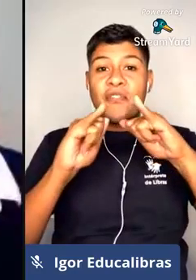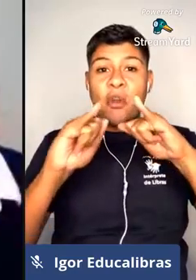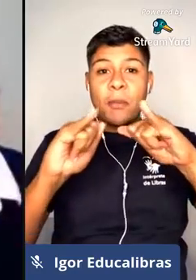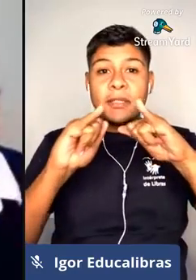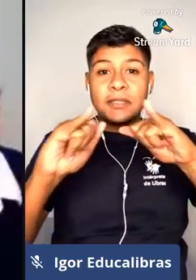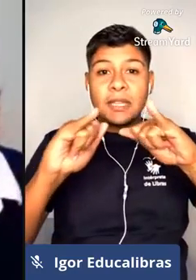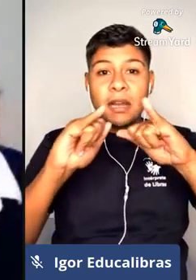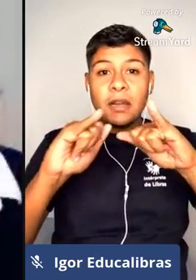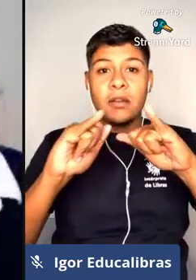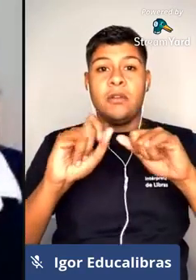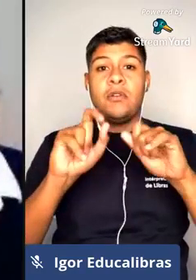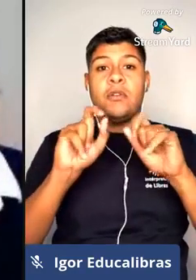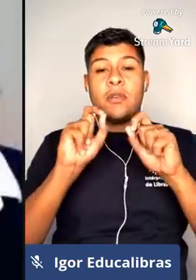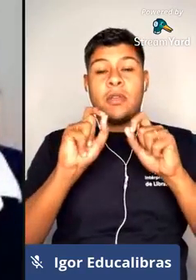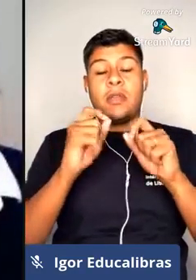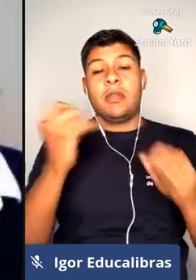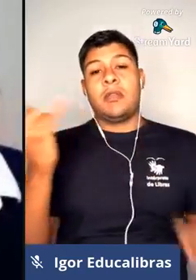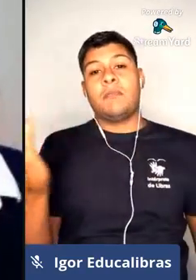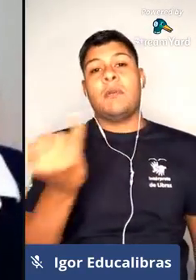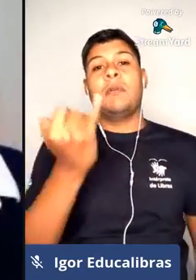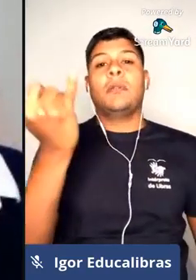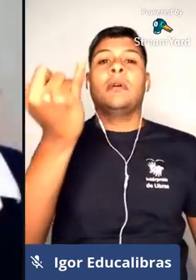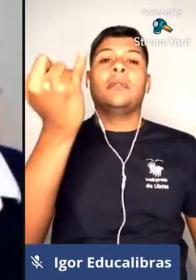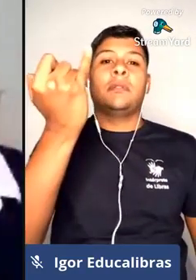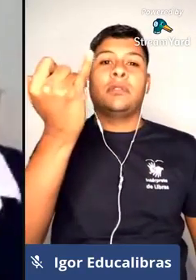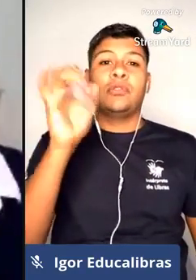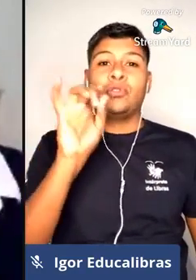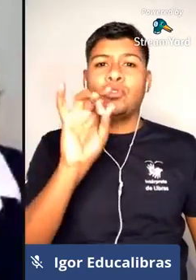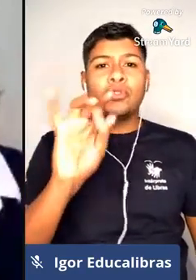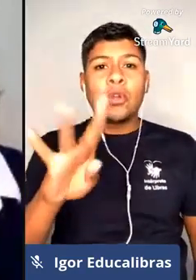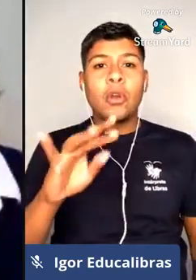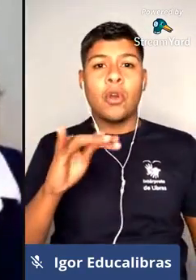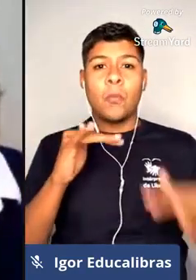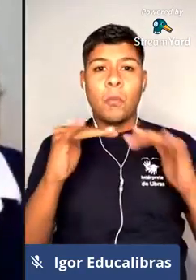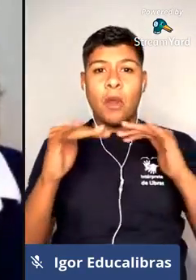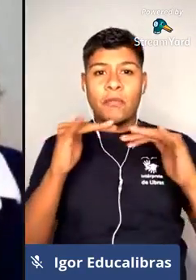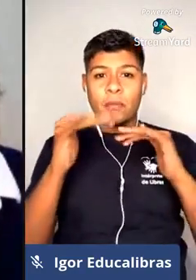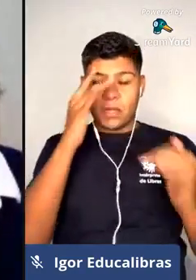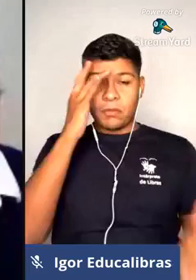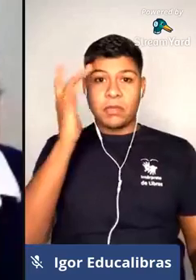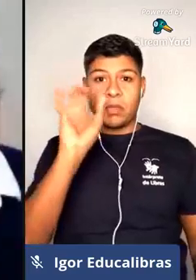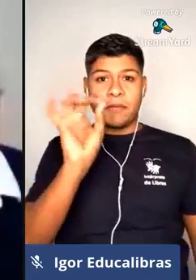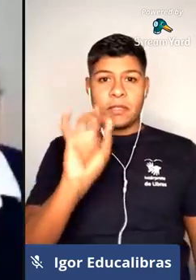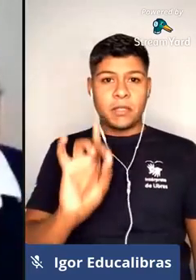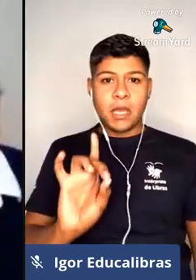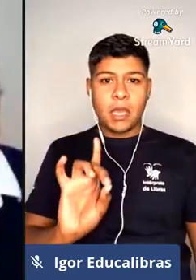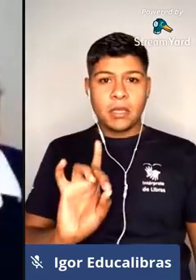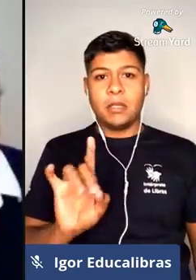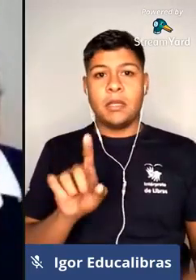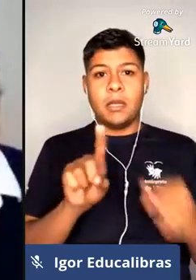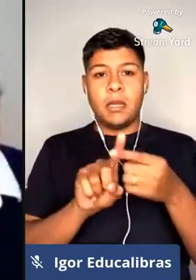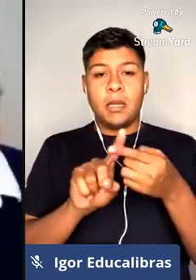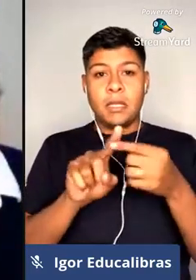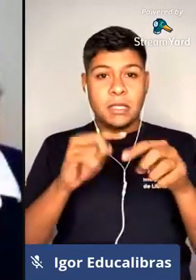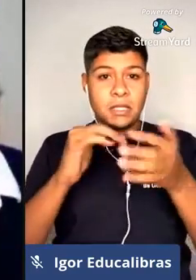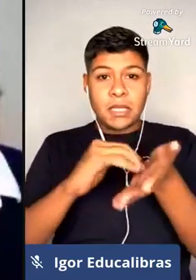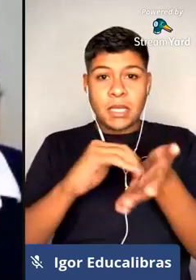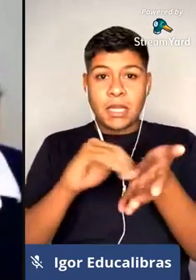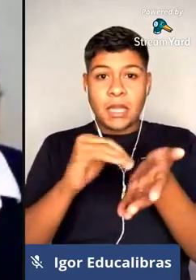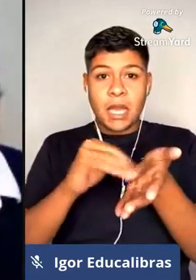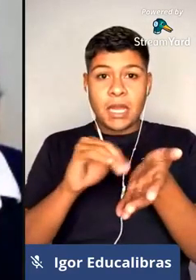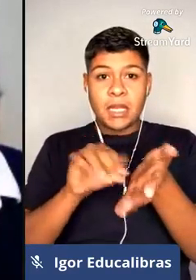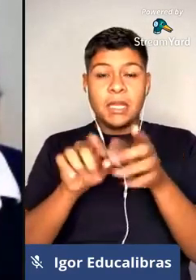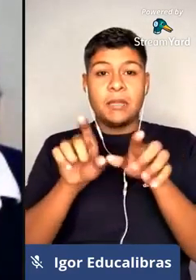informações de extrema relevância, não só sobre o movimento da pessoa com deficiência, sobre a Secretaria, mas também sobre